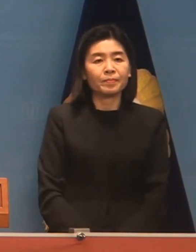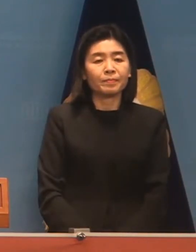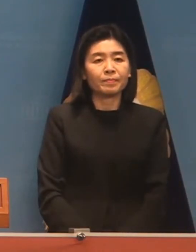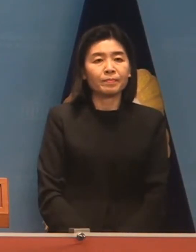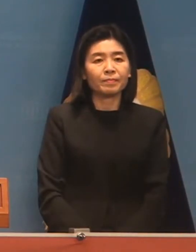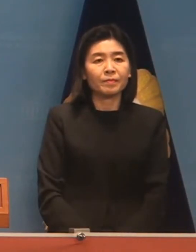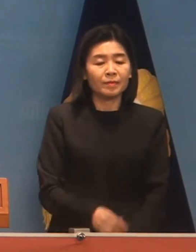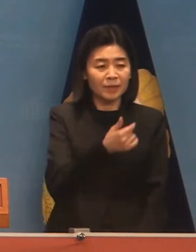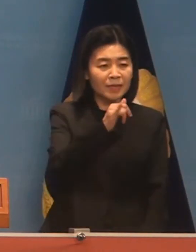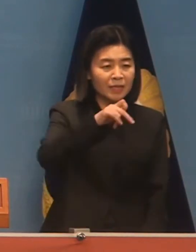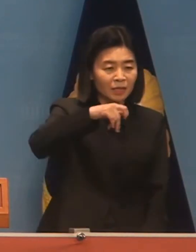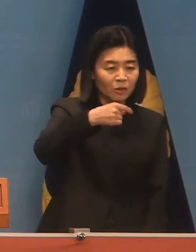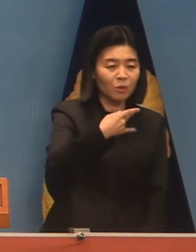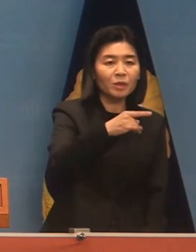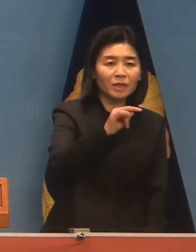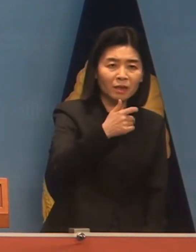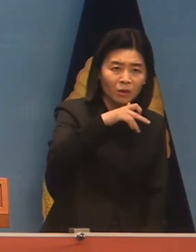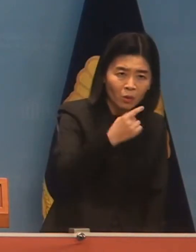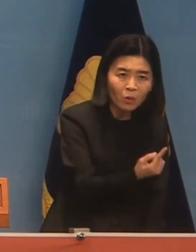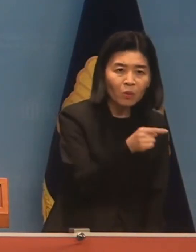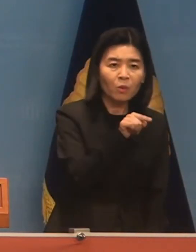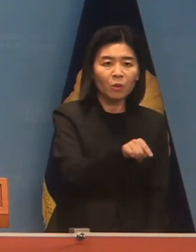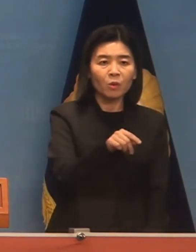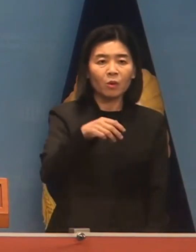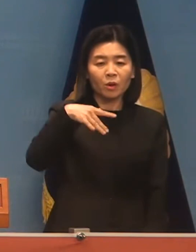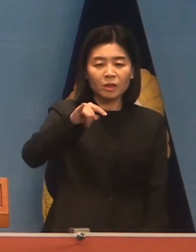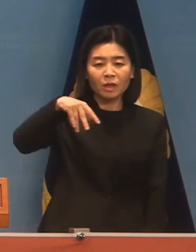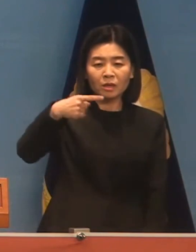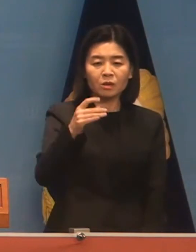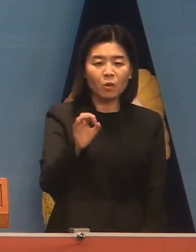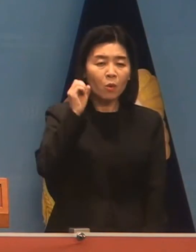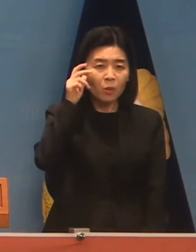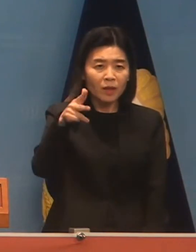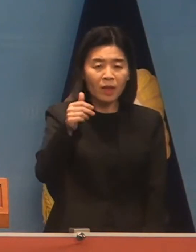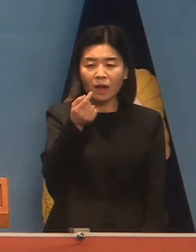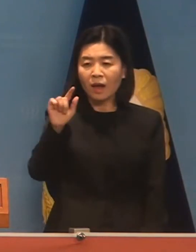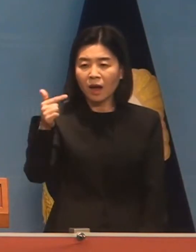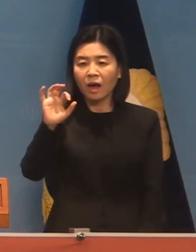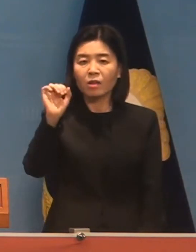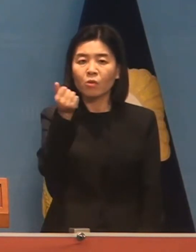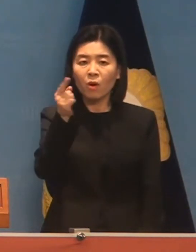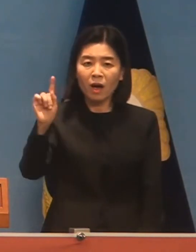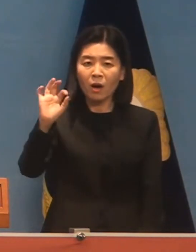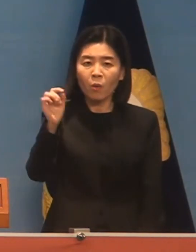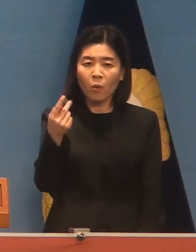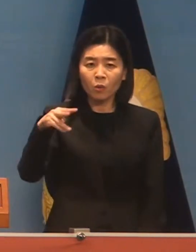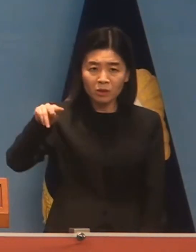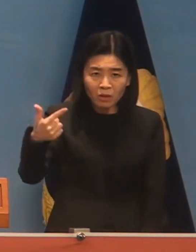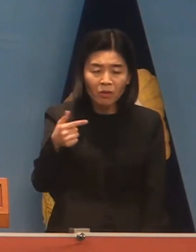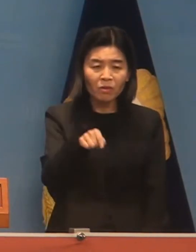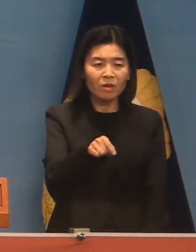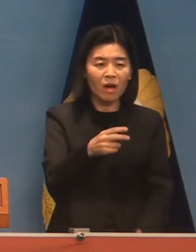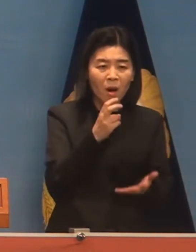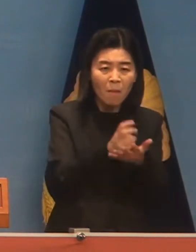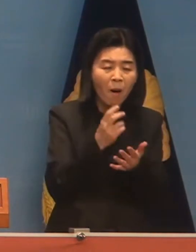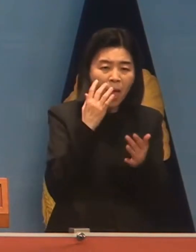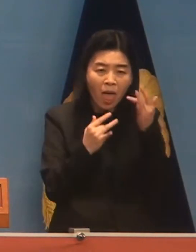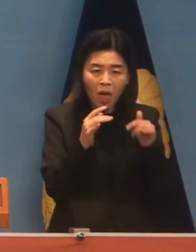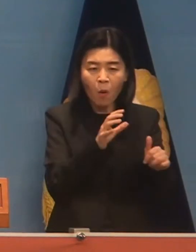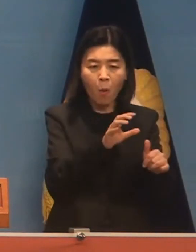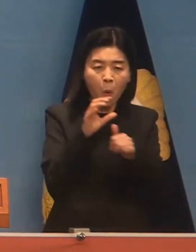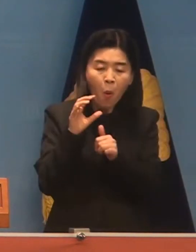그동안 니코덴코, 세종호텔, 하나오션은 법과 제도의 허점을 이용해서 노동자들을